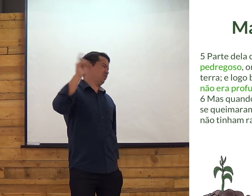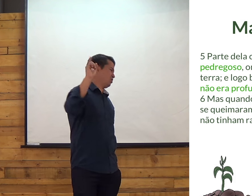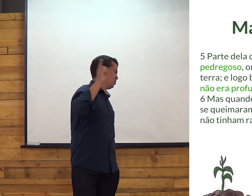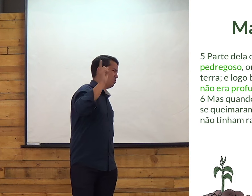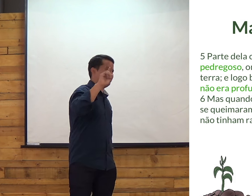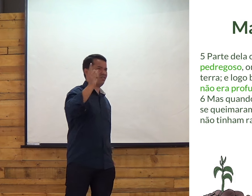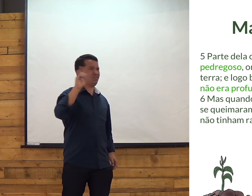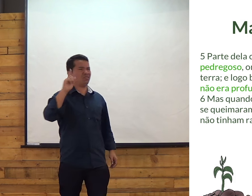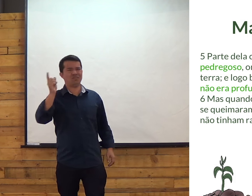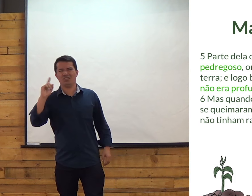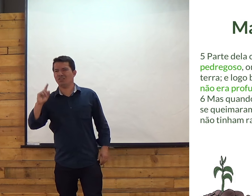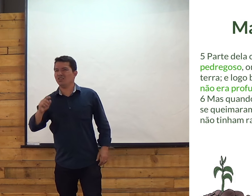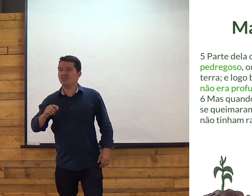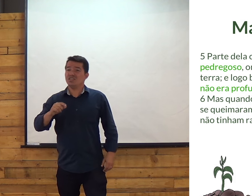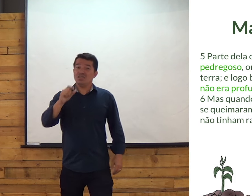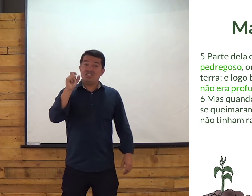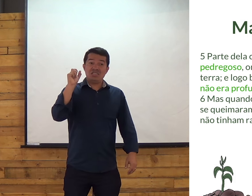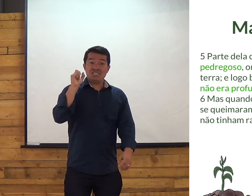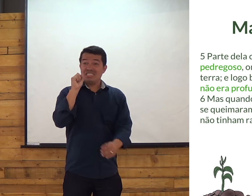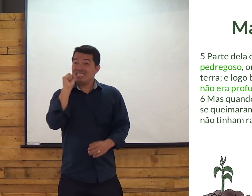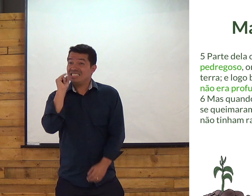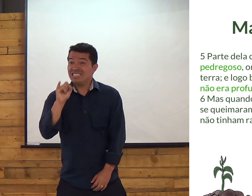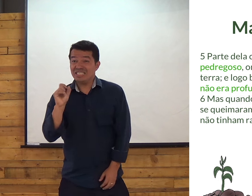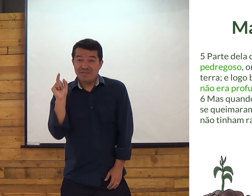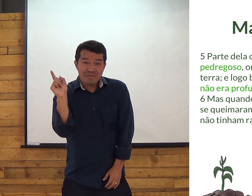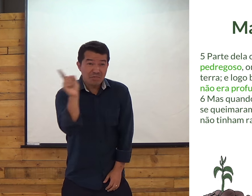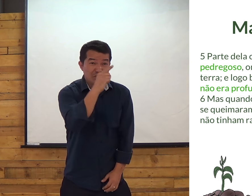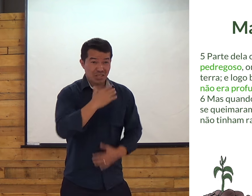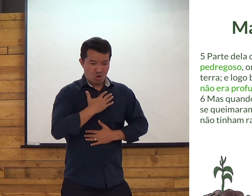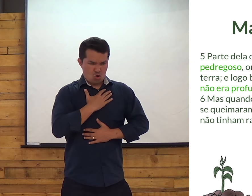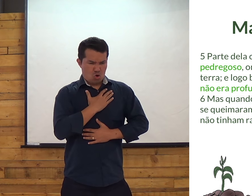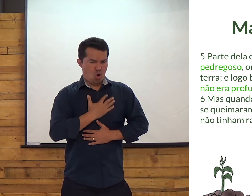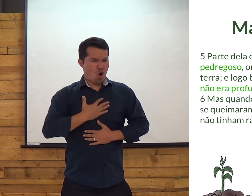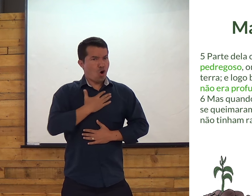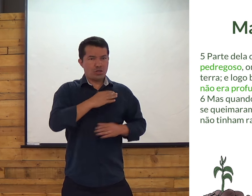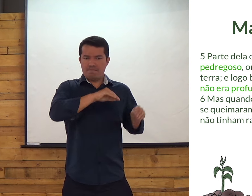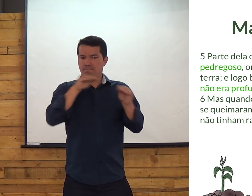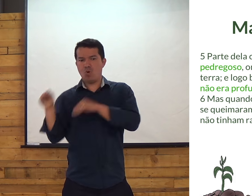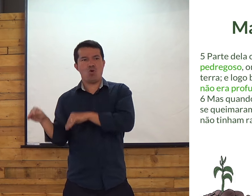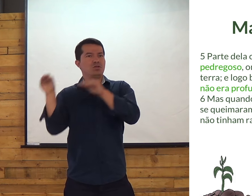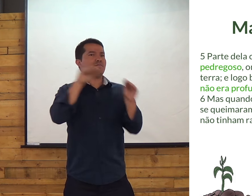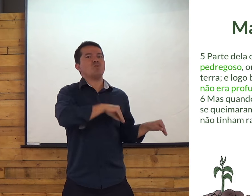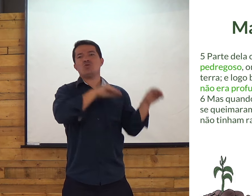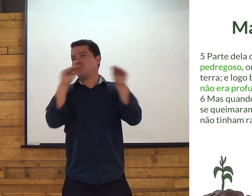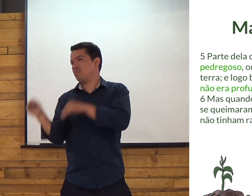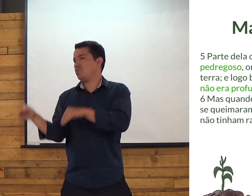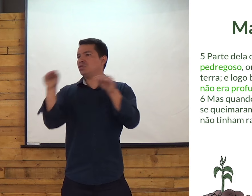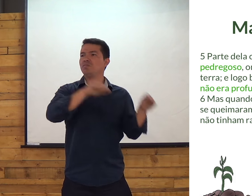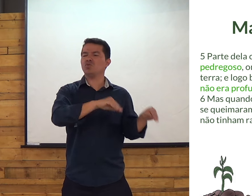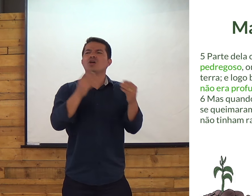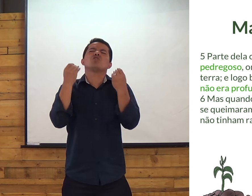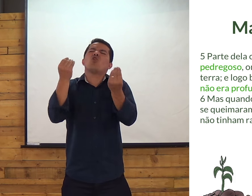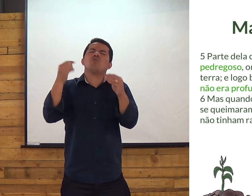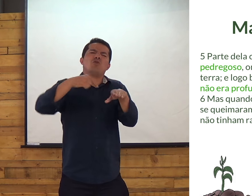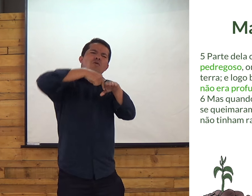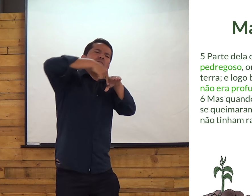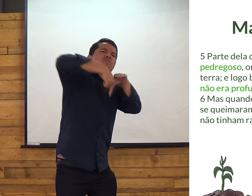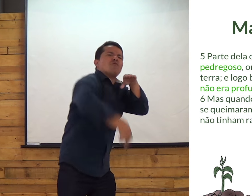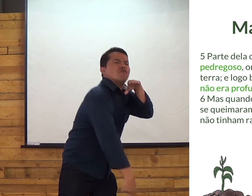cá? Sinto muito, mas não está. Se você gosta de ficar para lá e para cá, mudando para lá e